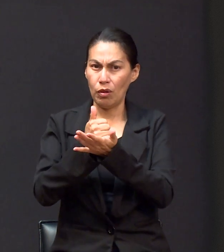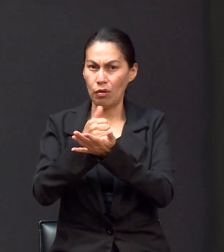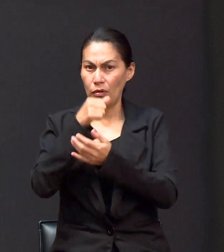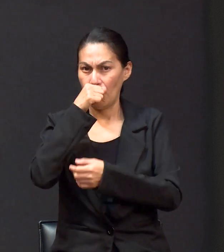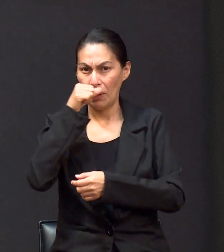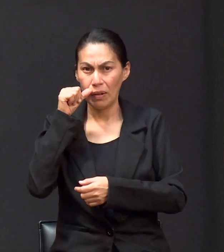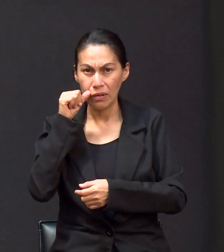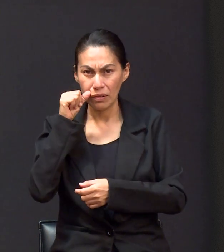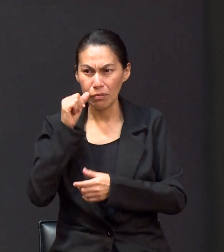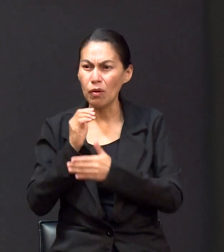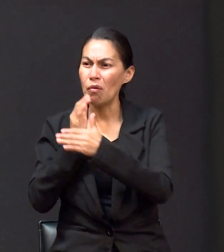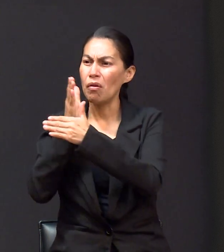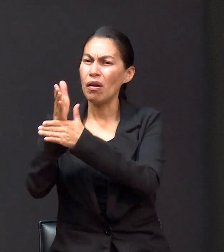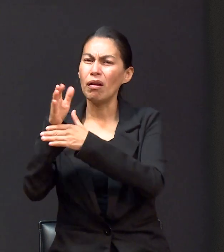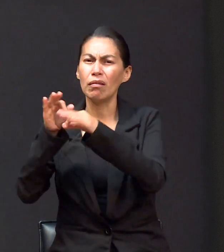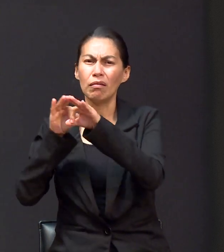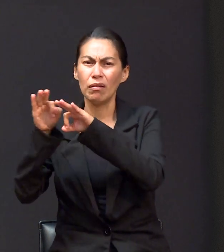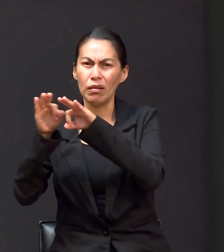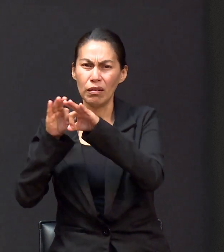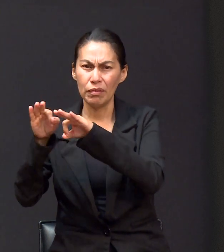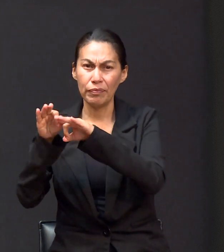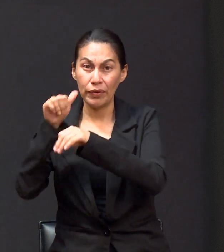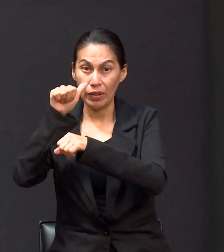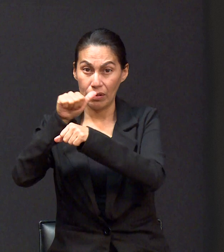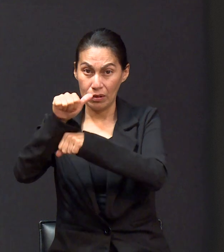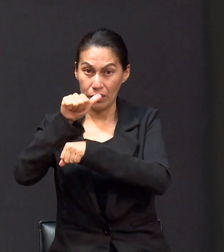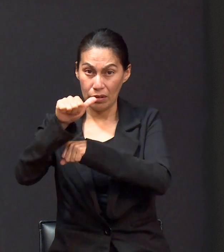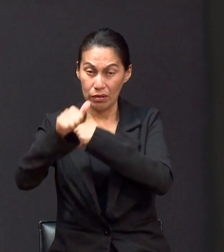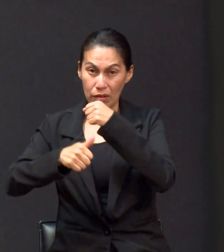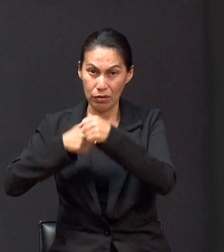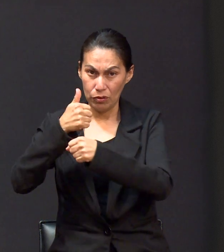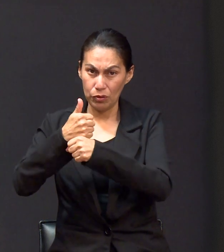voy a Ciudad Juárez a trabajar a los 16 años